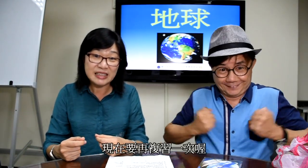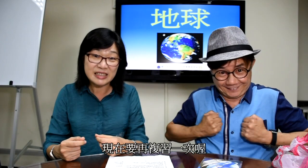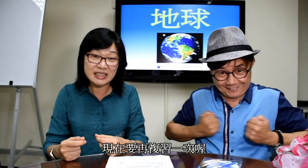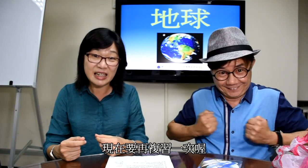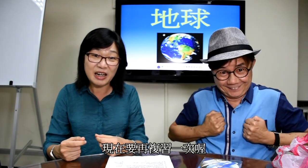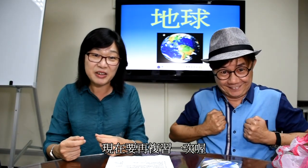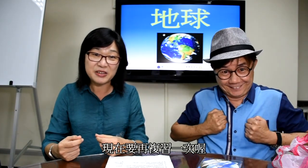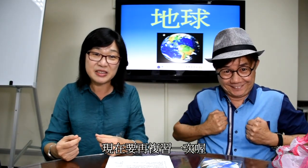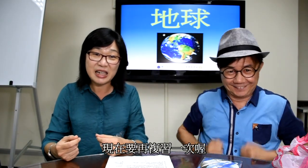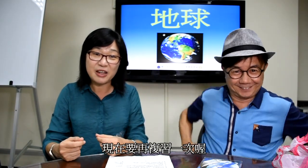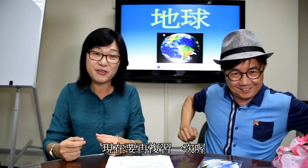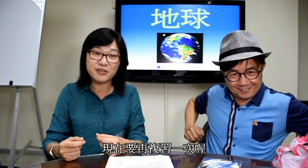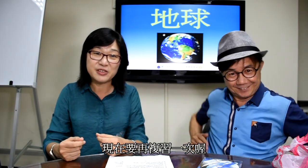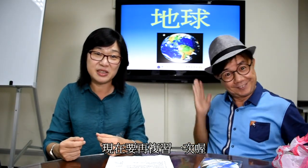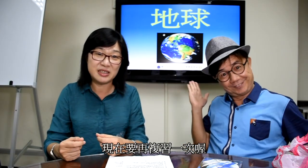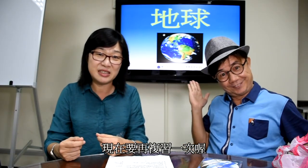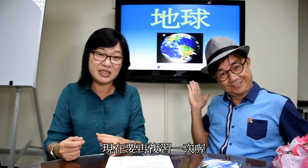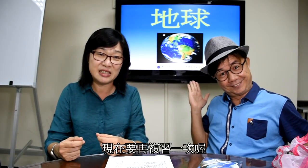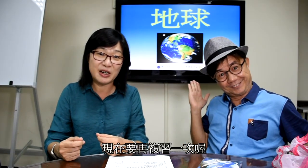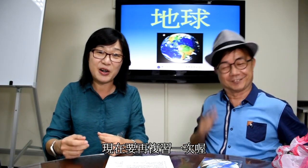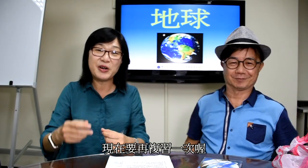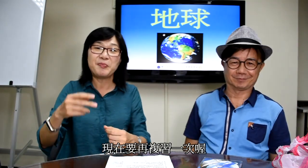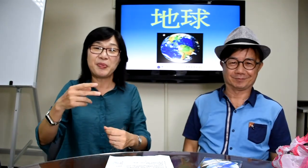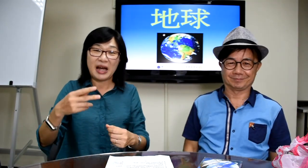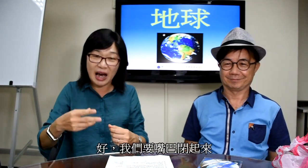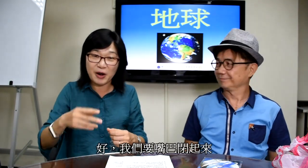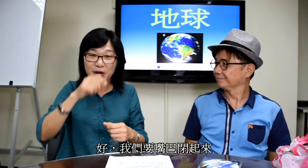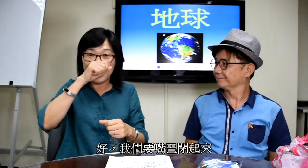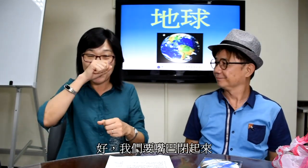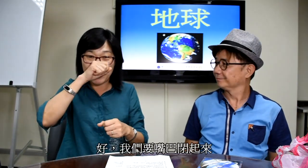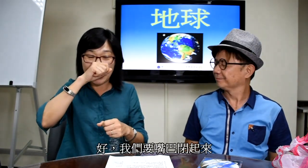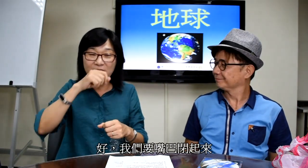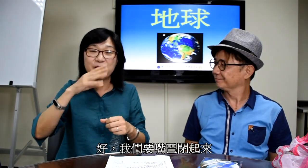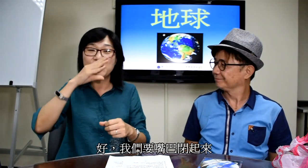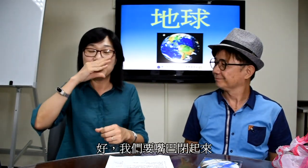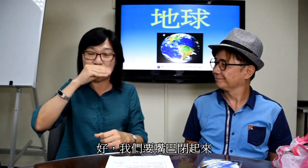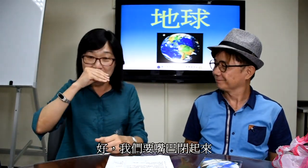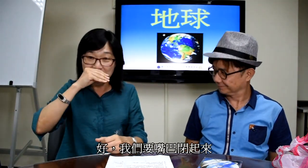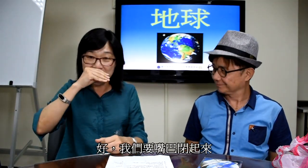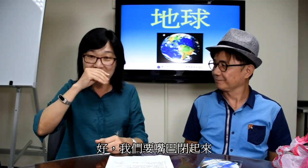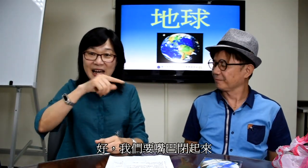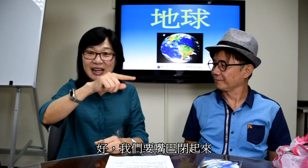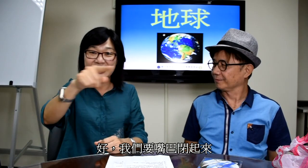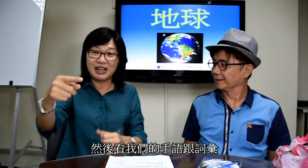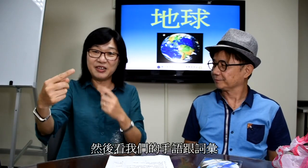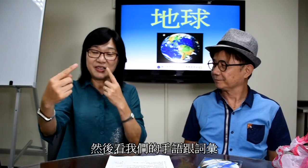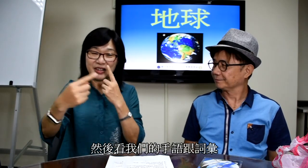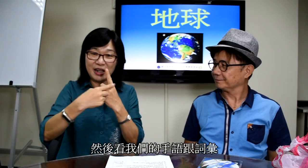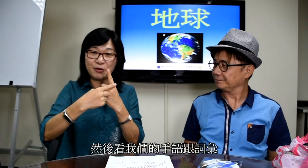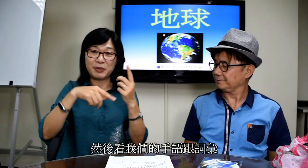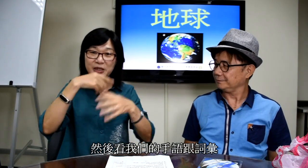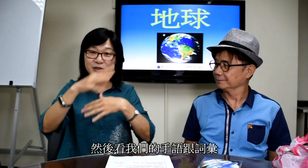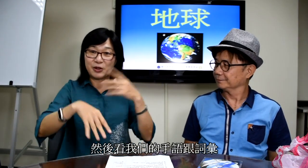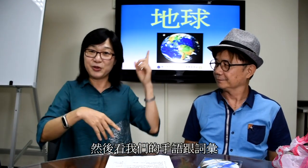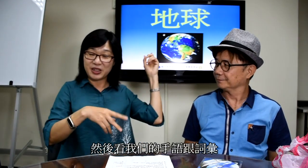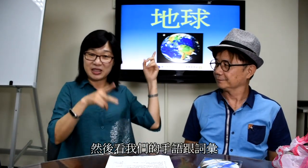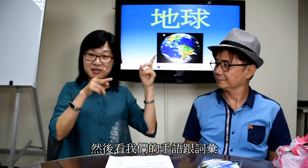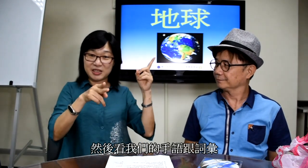现在要再复习一次哦。好，我们要。嘴巴闭起来，然后看我们的手语跟词